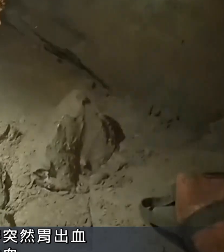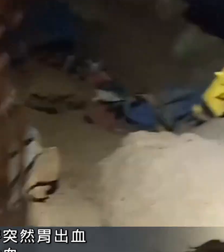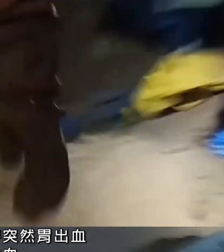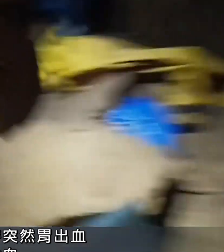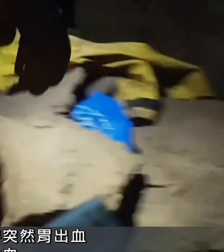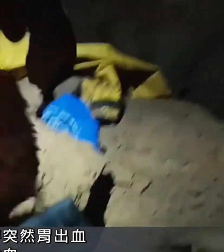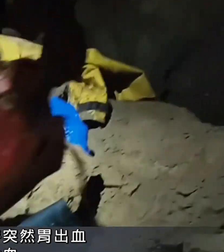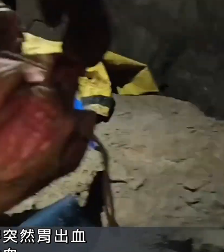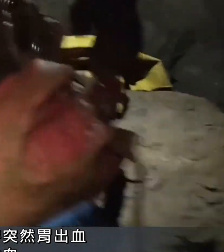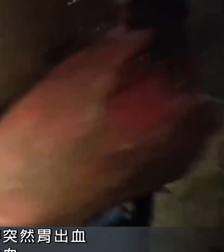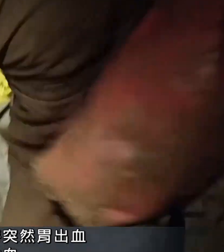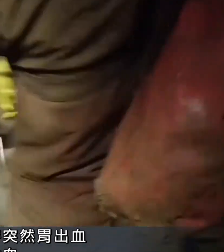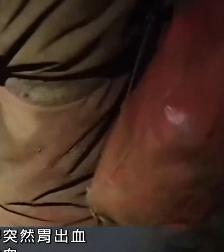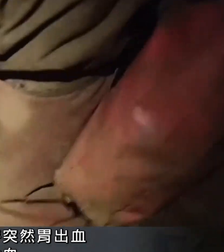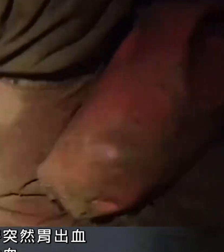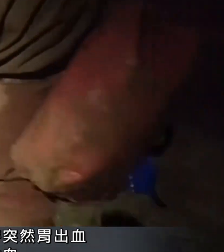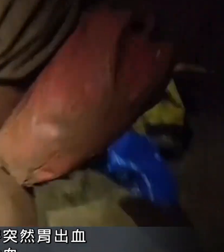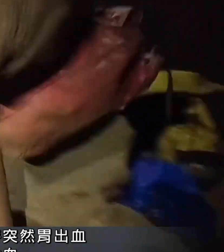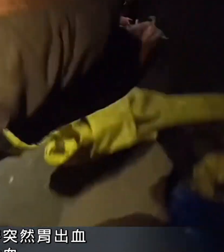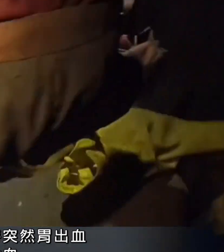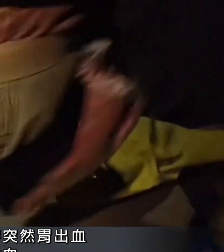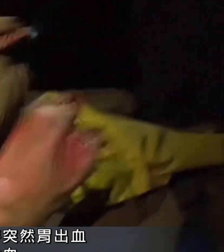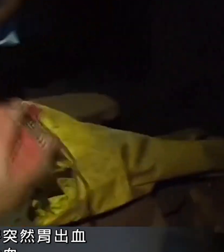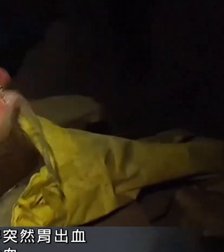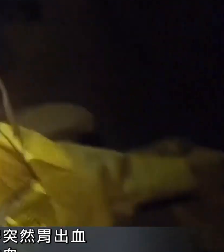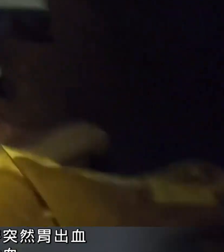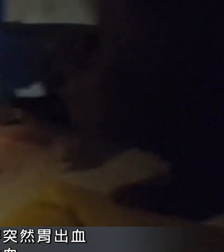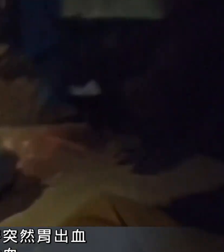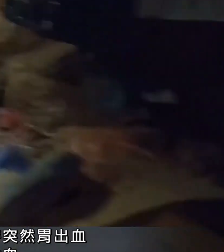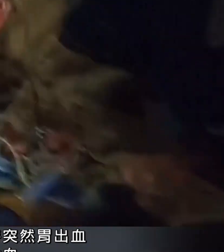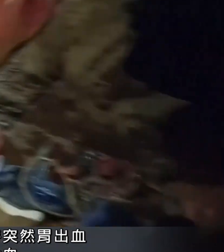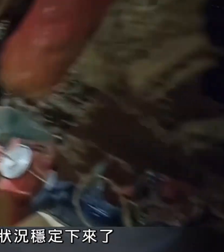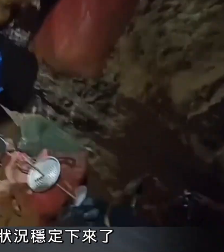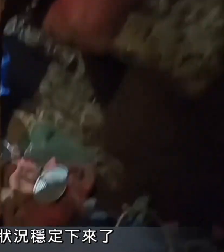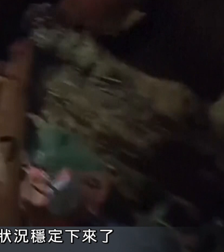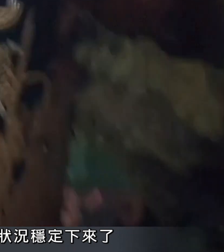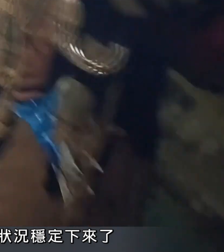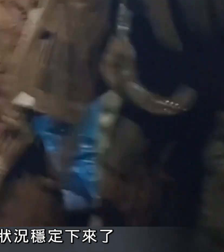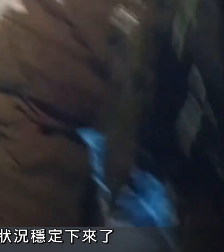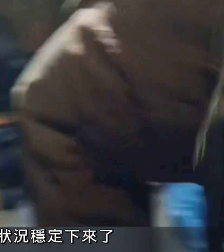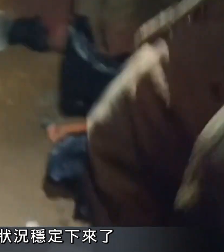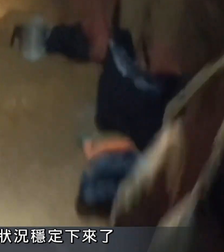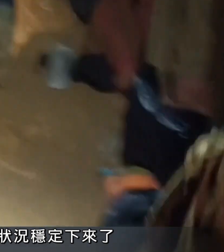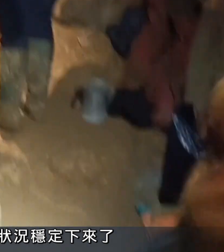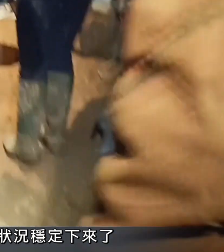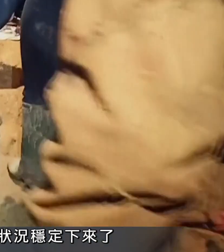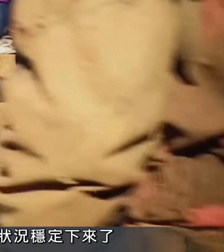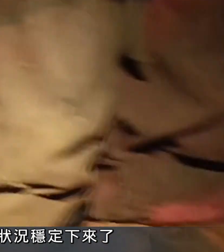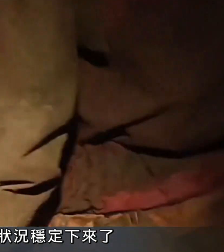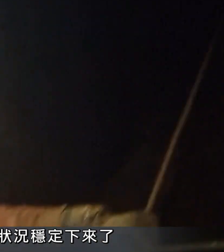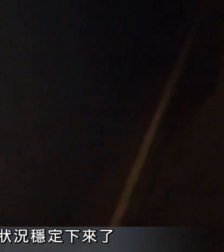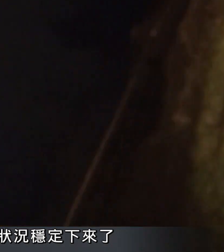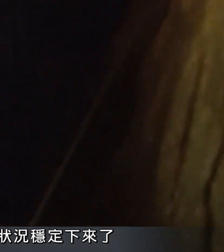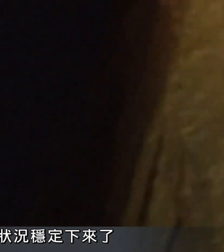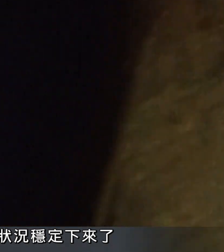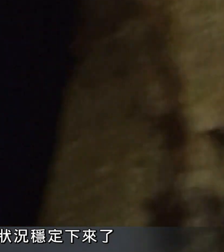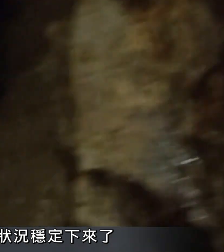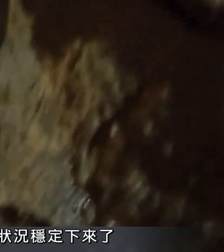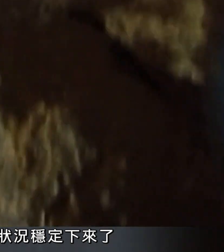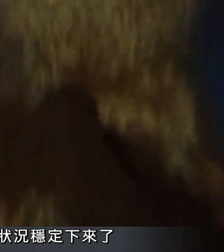图时突然胃出血，救援团队先为他输血，直到7号中午他的状况稳定下来了，胃出血已经止住，甚至已